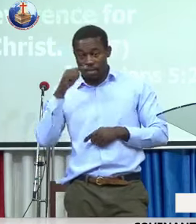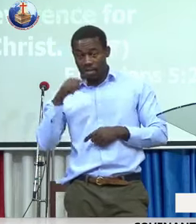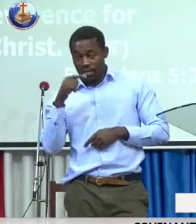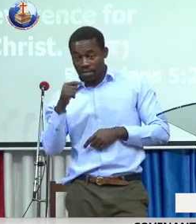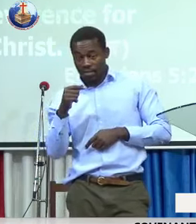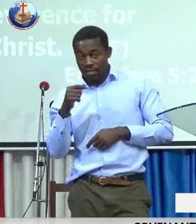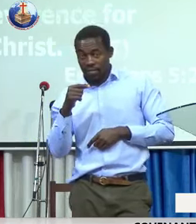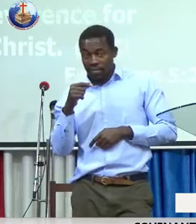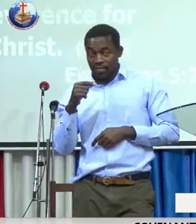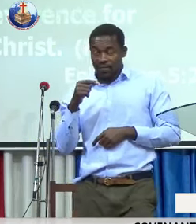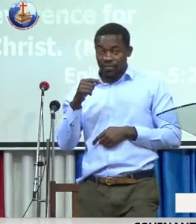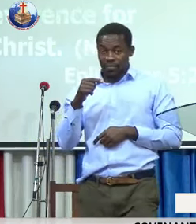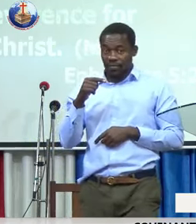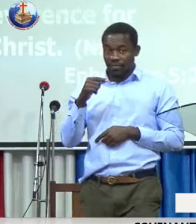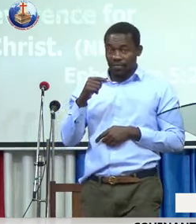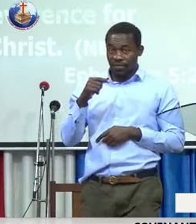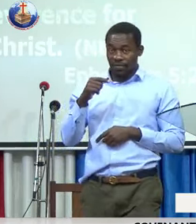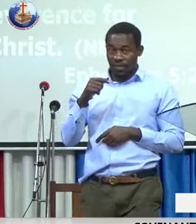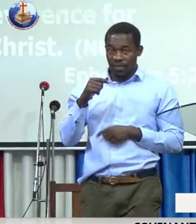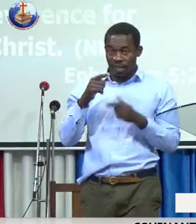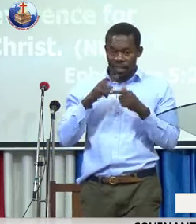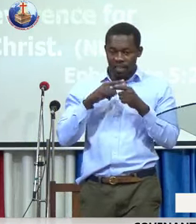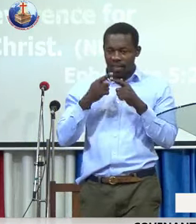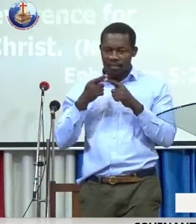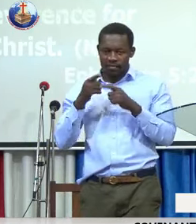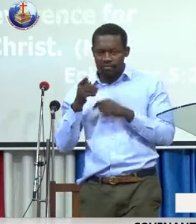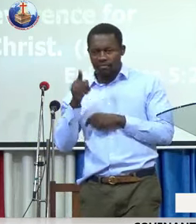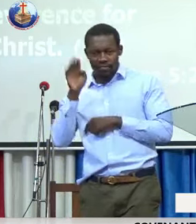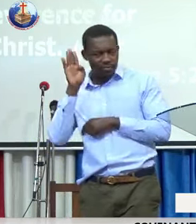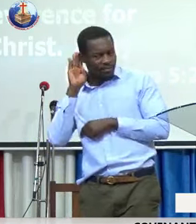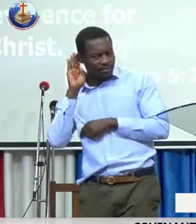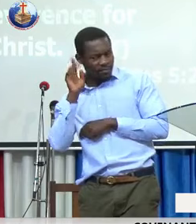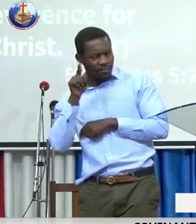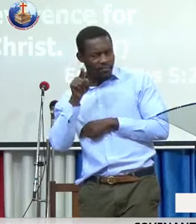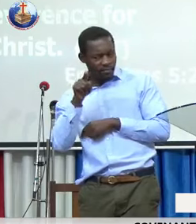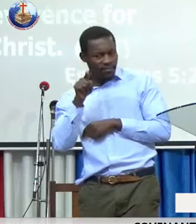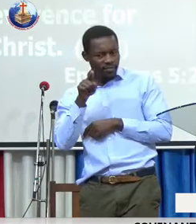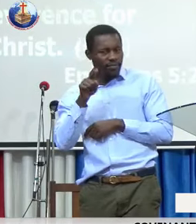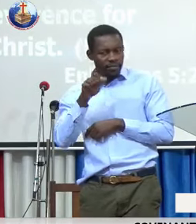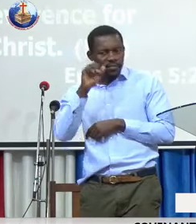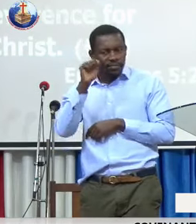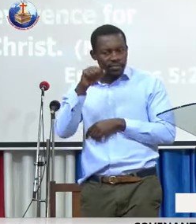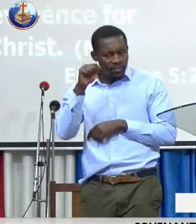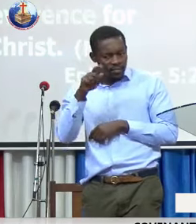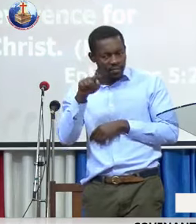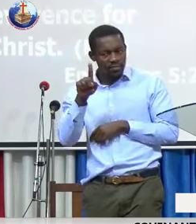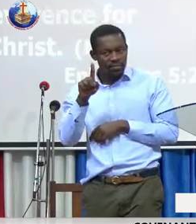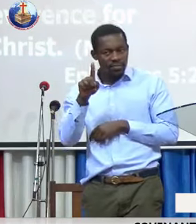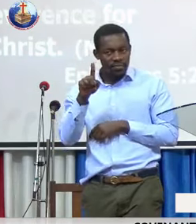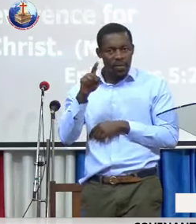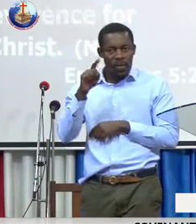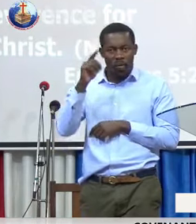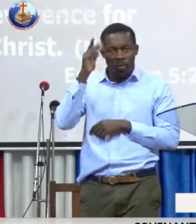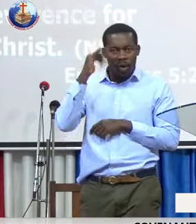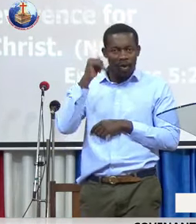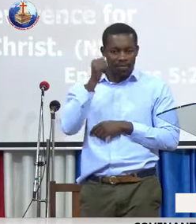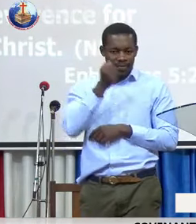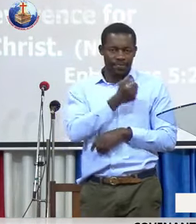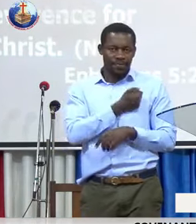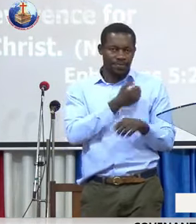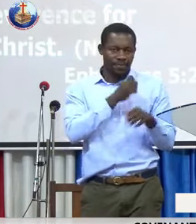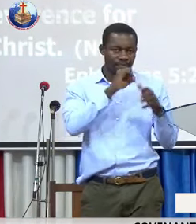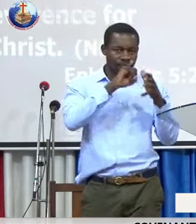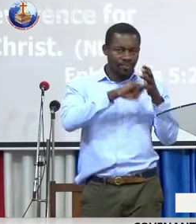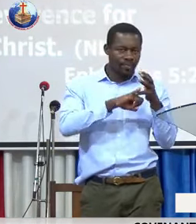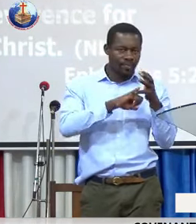waume tutaambiwa kitu na wake wetu. And we are meant to hear and submit. Na tunakusudiwa kusikia na kutii. Because our spouses are the